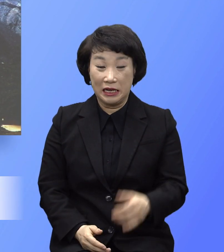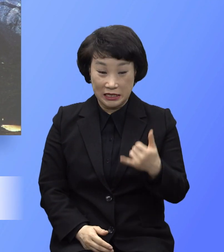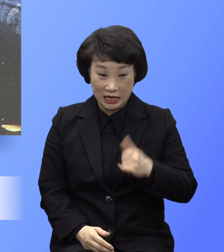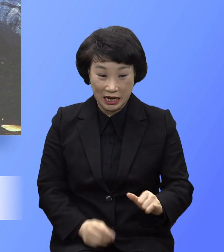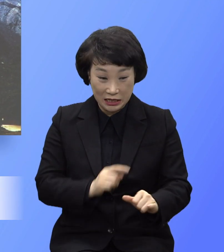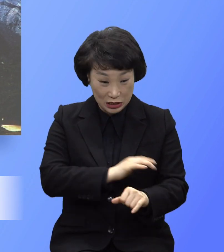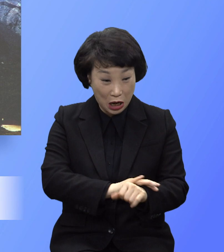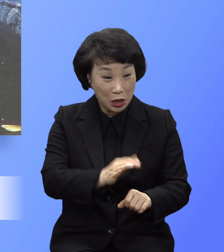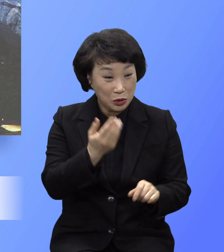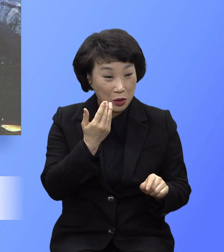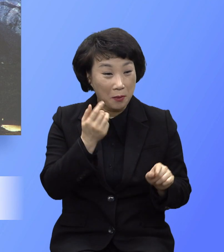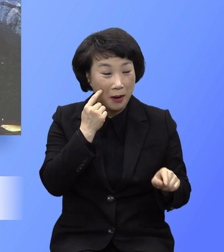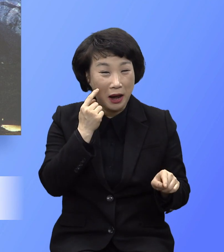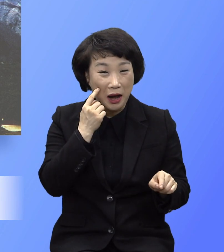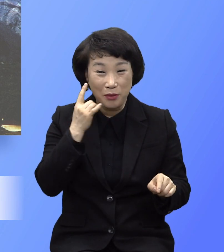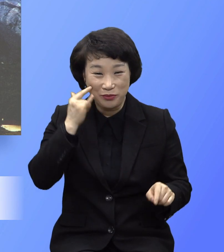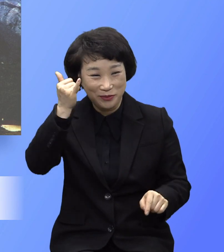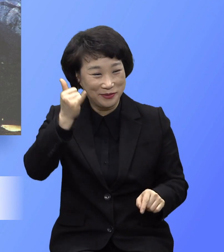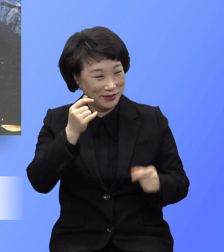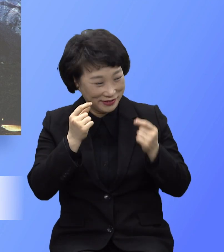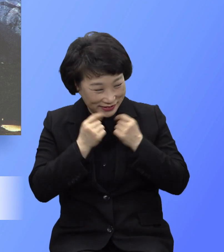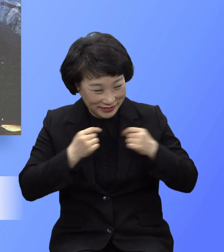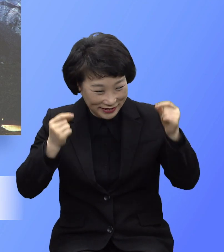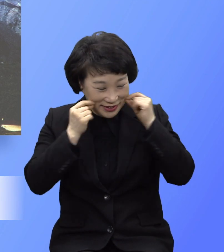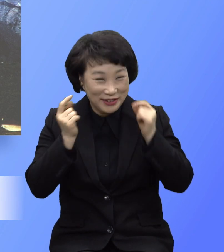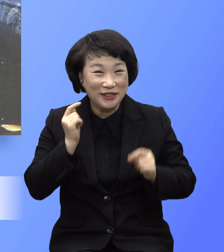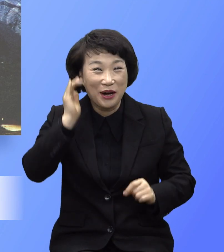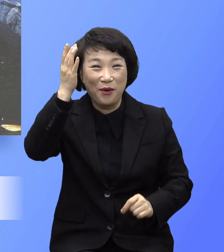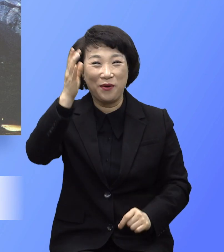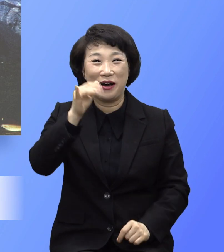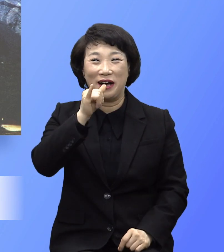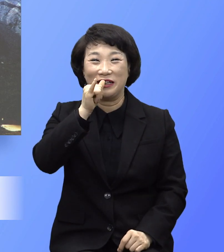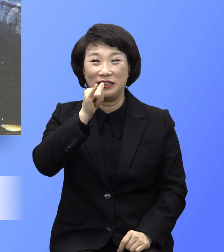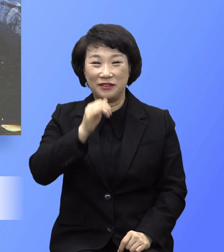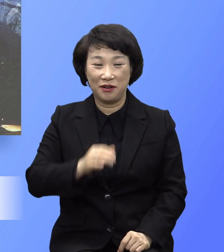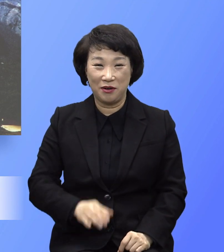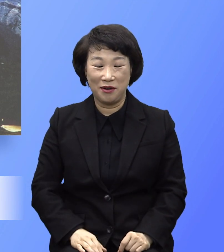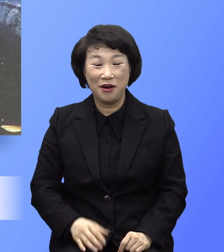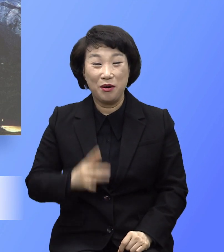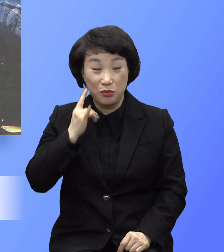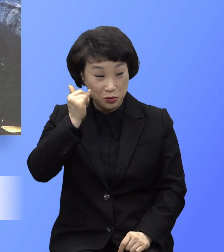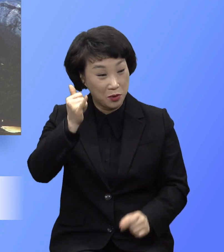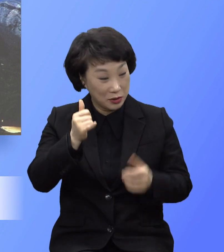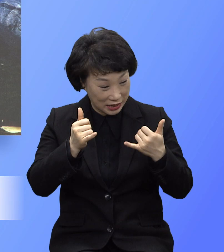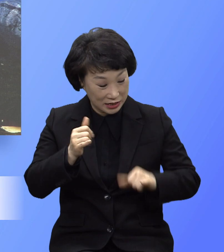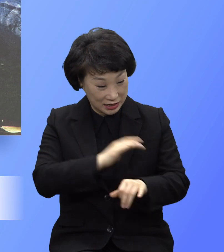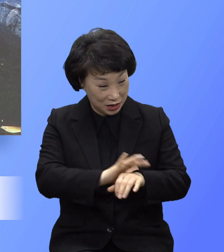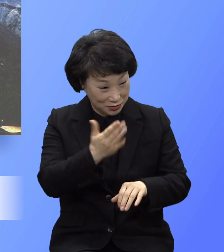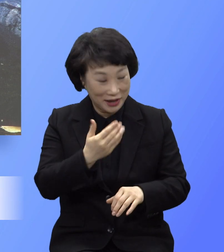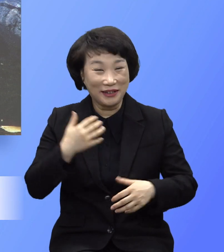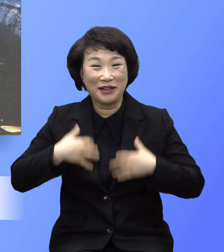자식이 잘 되면 부모는 영광이 되겠지요. 기쁨이 되겠지요.